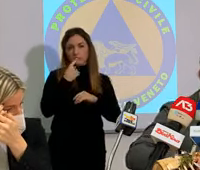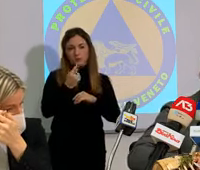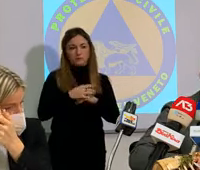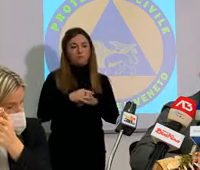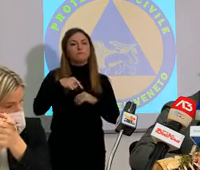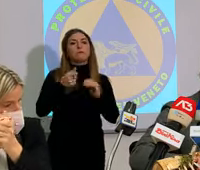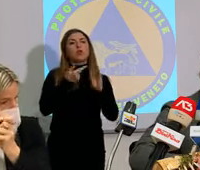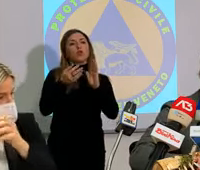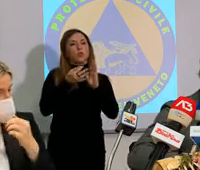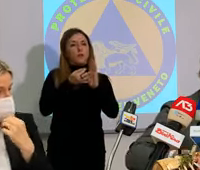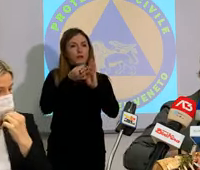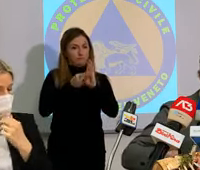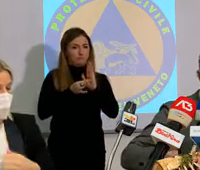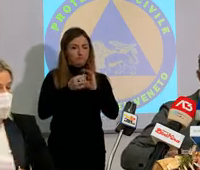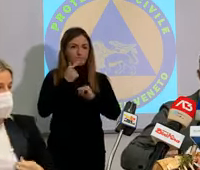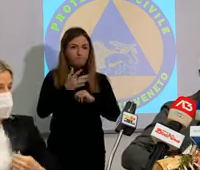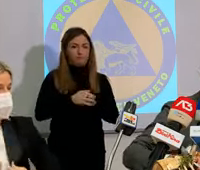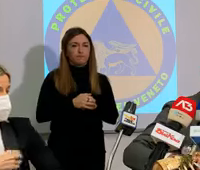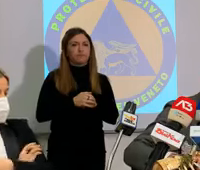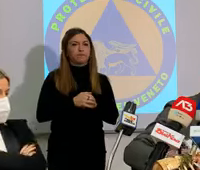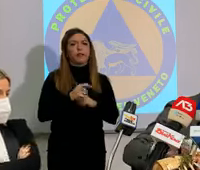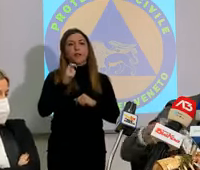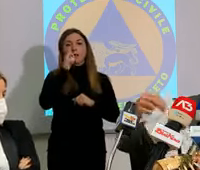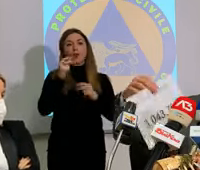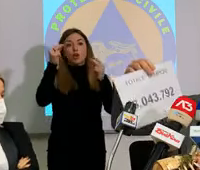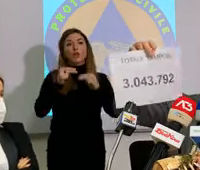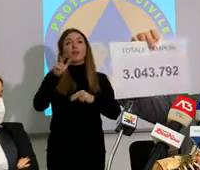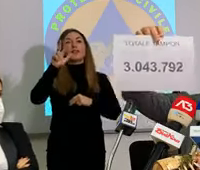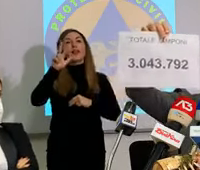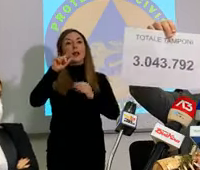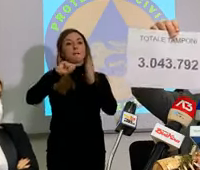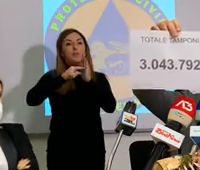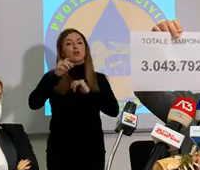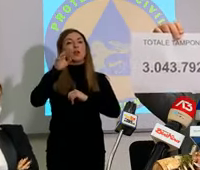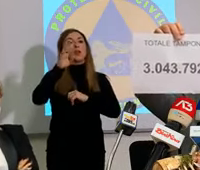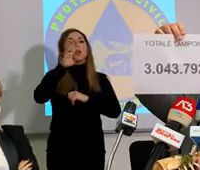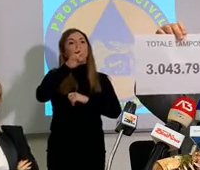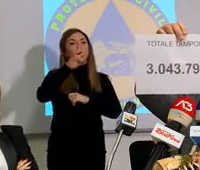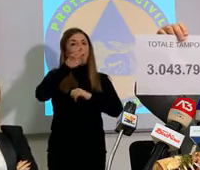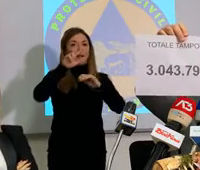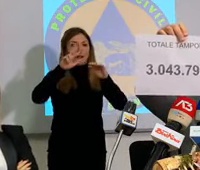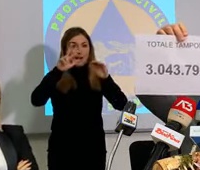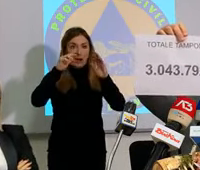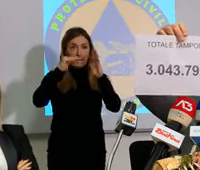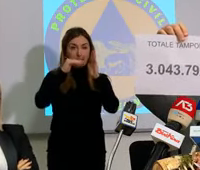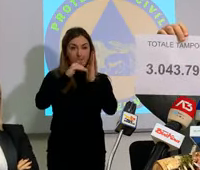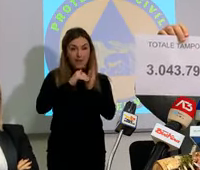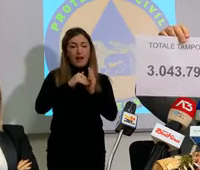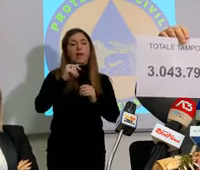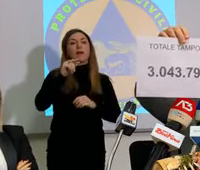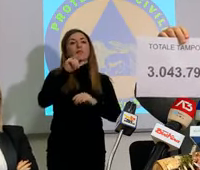vi do il bollettino è totale dei tamponi sono 3.043.000 792